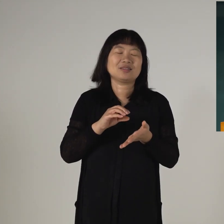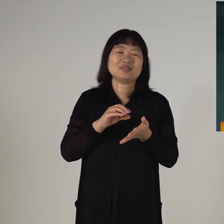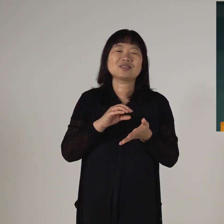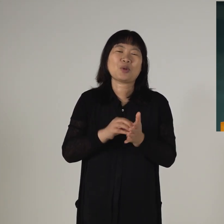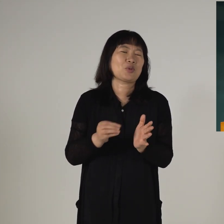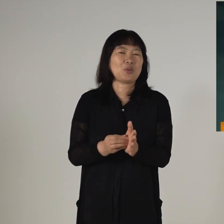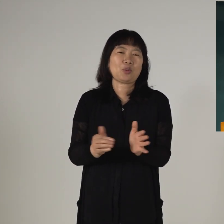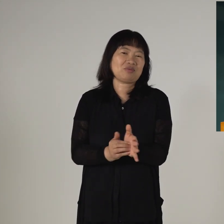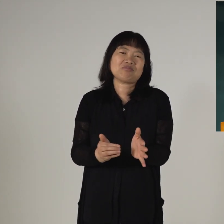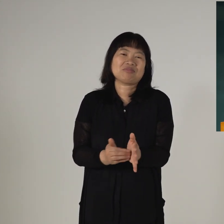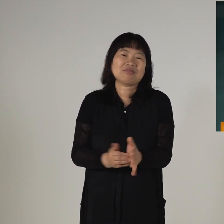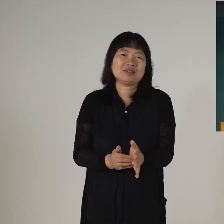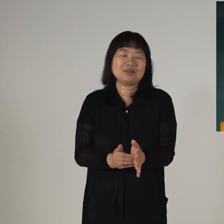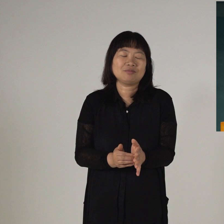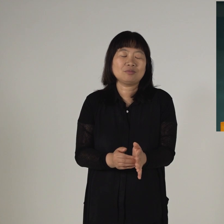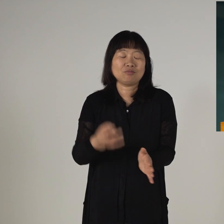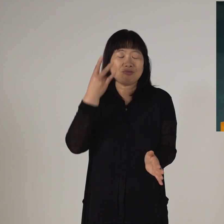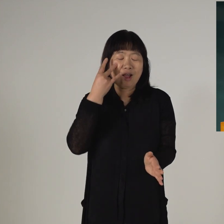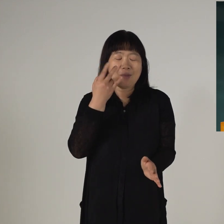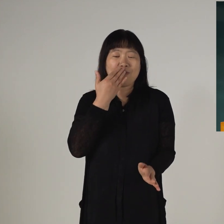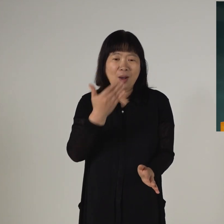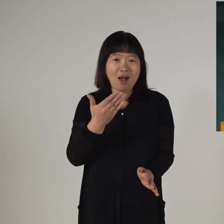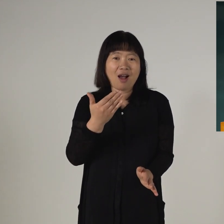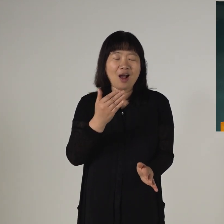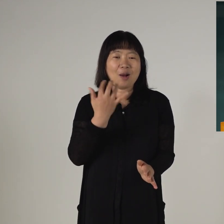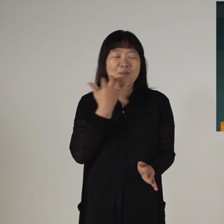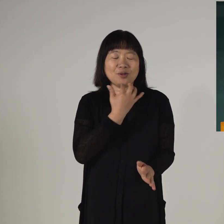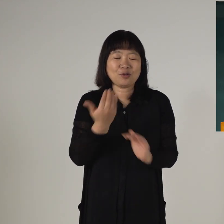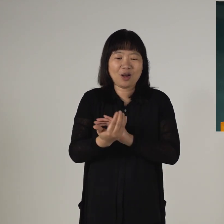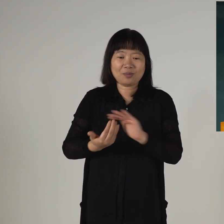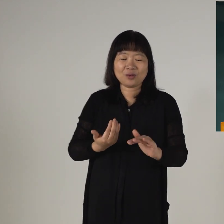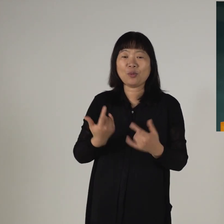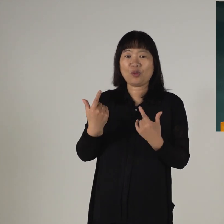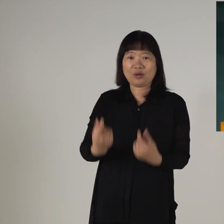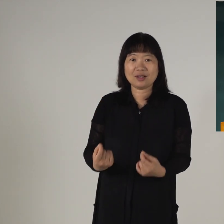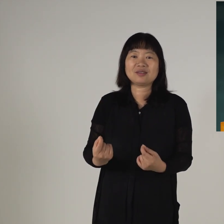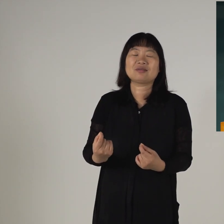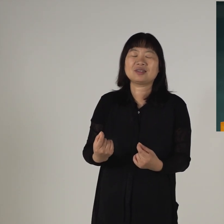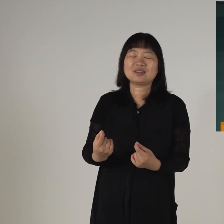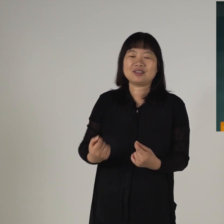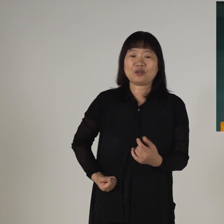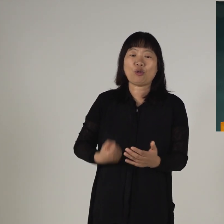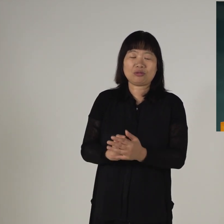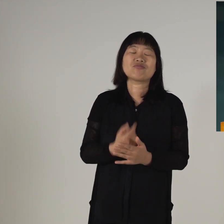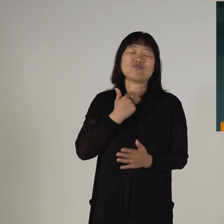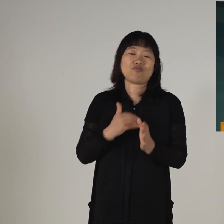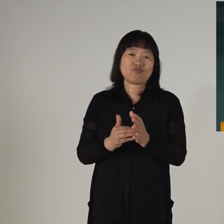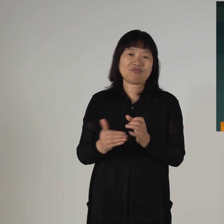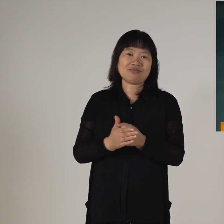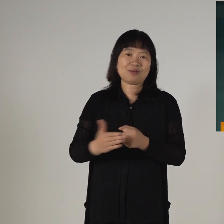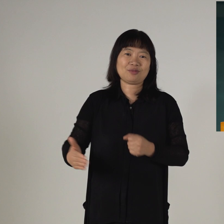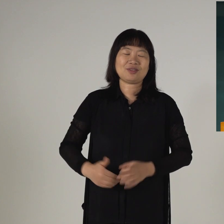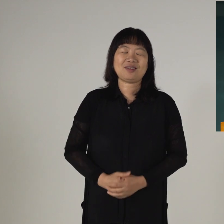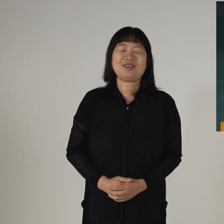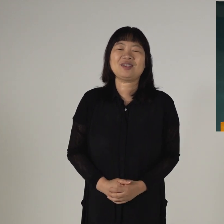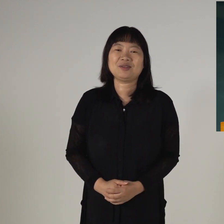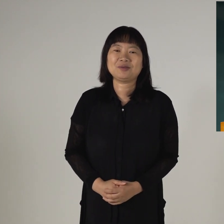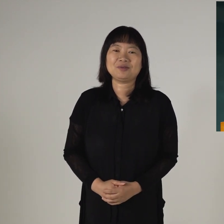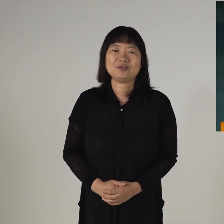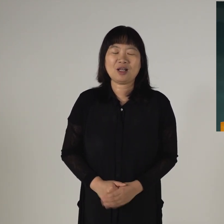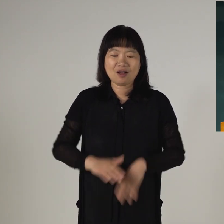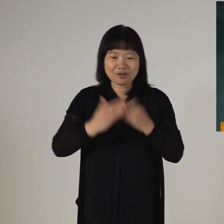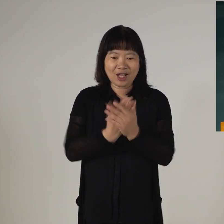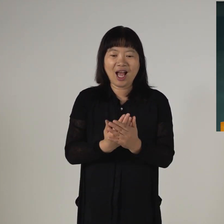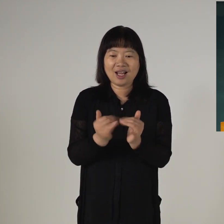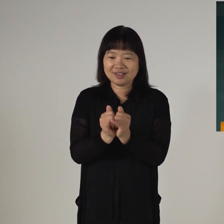돼요. 예, 할 수 있습니다. 베드로도 앞서 그런 결심을 했거든요.